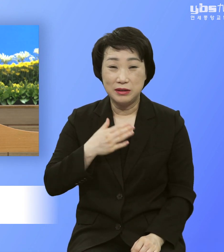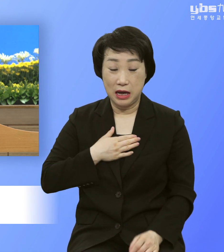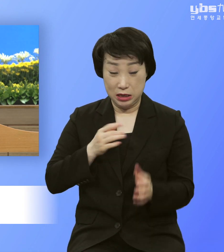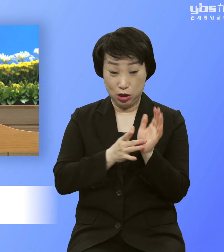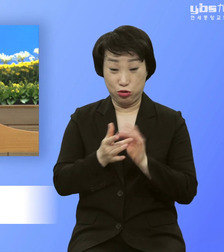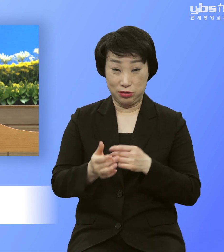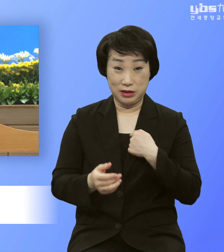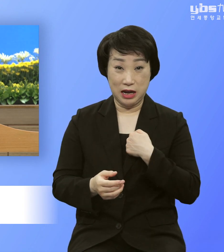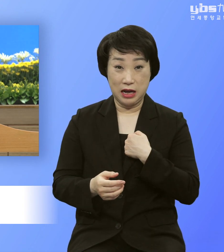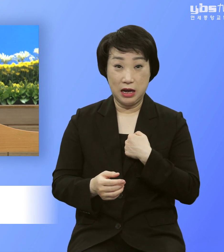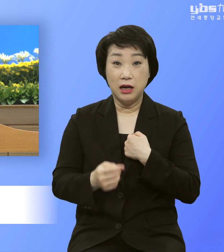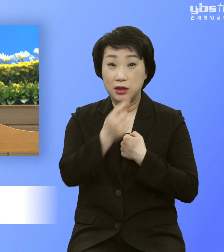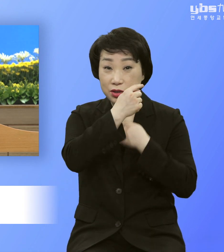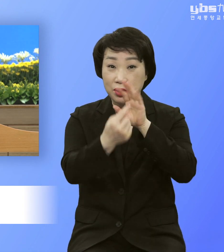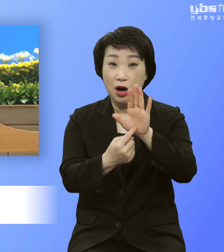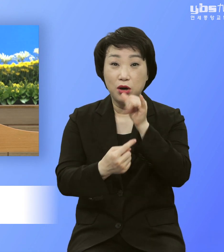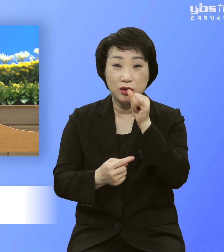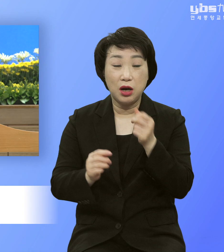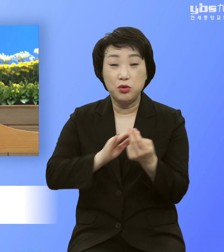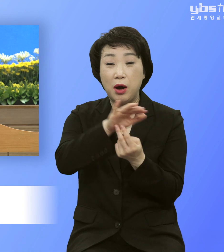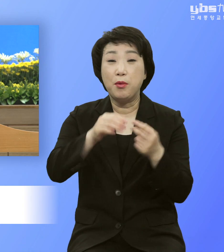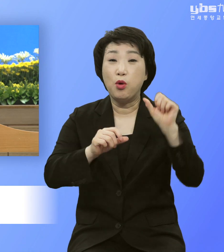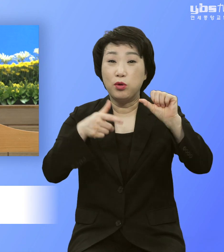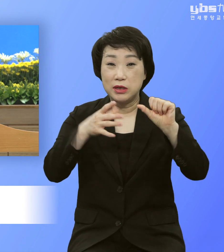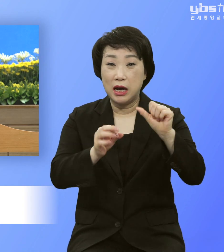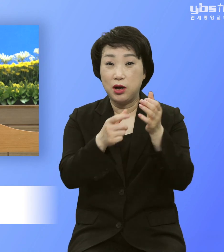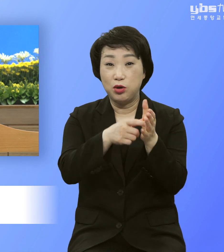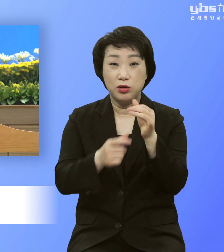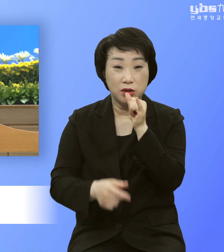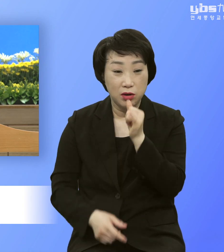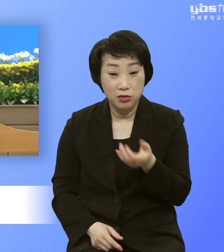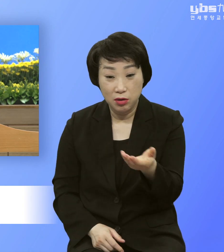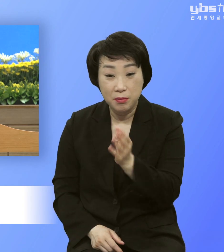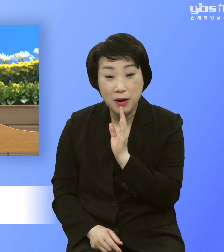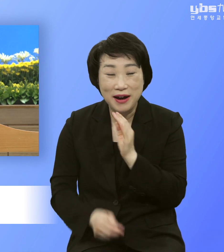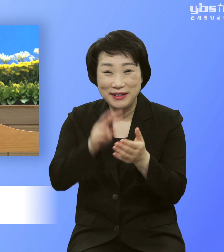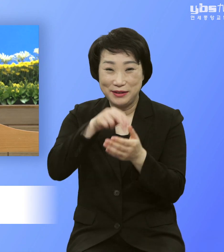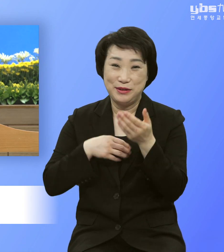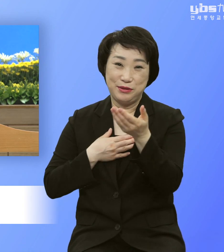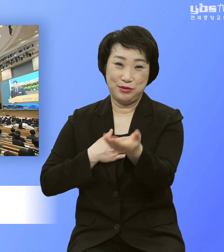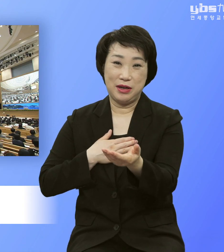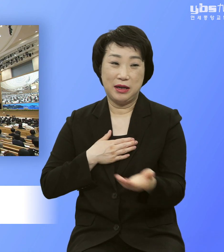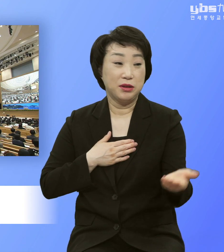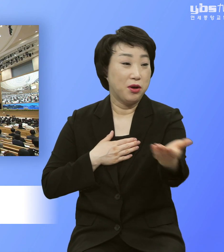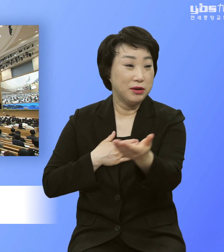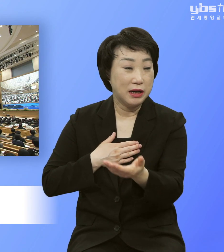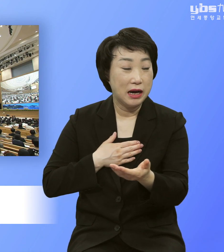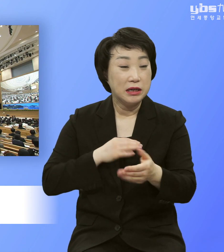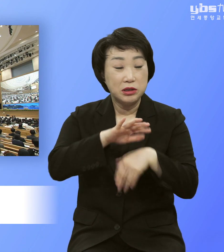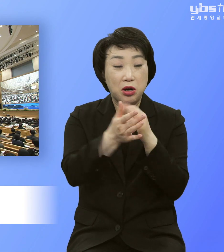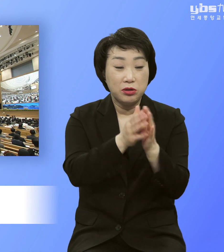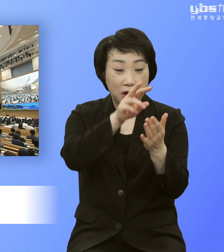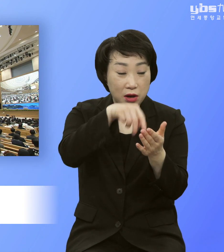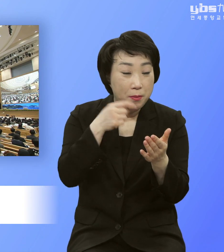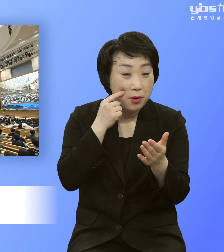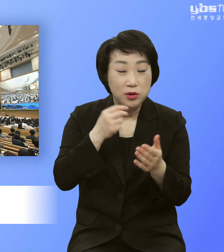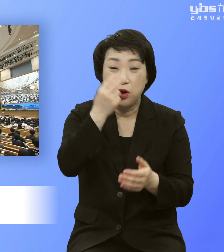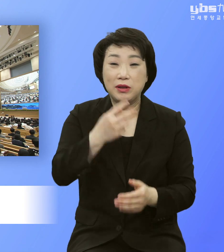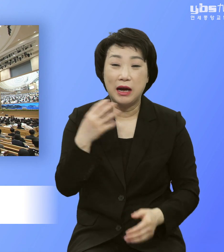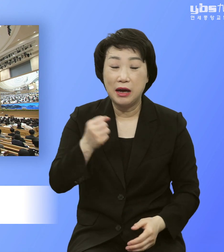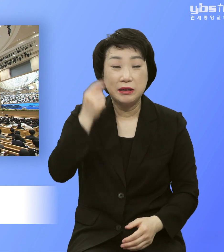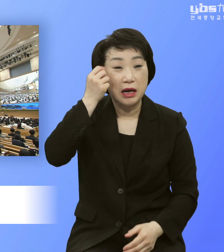나도 나를 증거하고. 요한복음 5장에 기록되어 있지. 한번 읽어봐. 너희가 성경에서 영생을 얻는